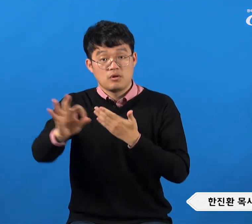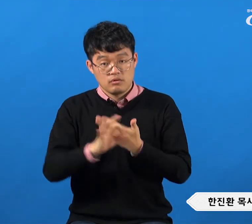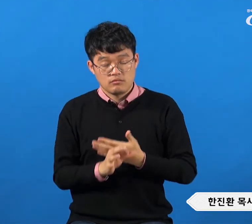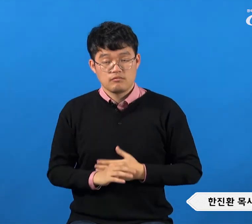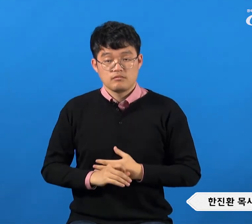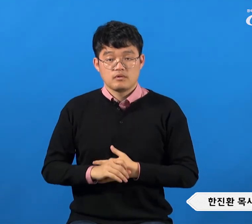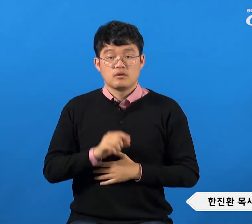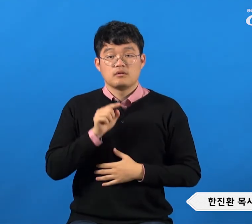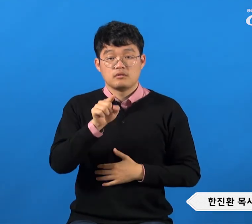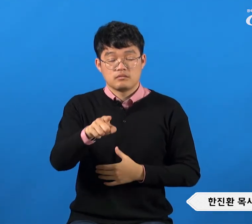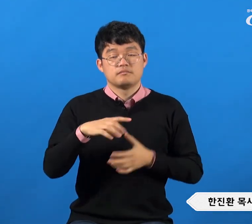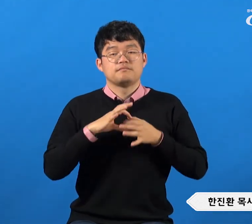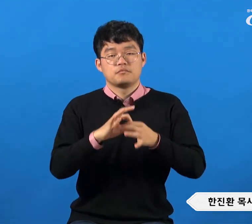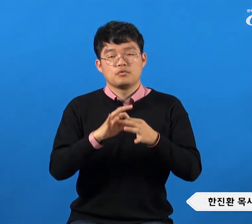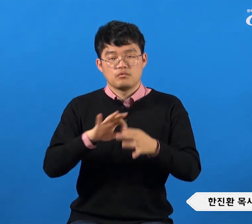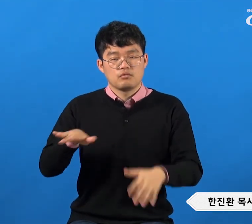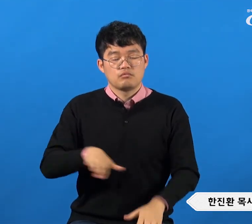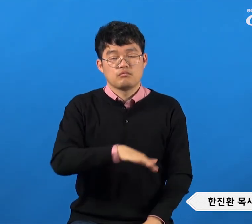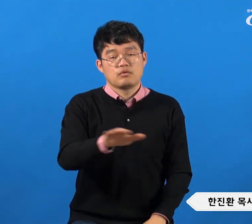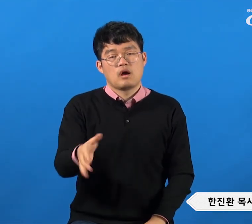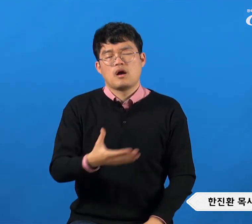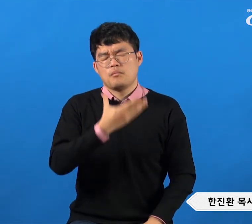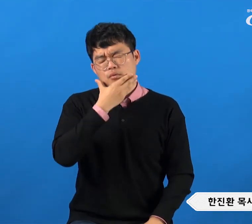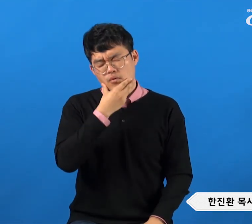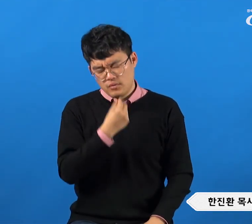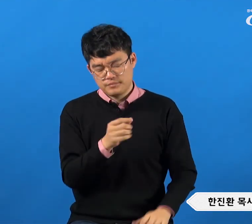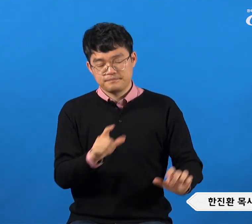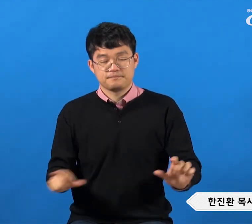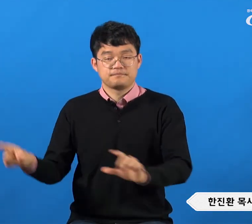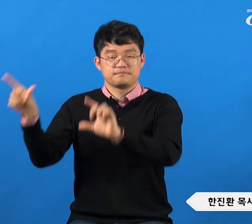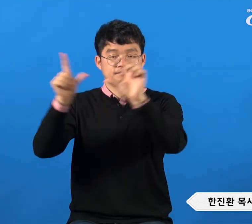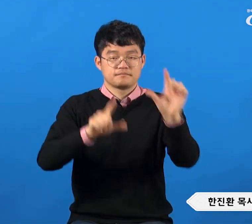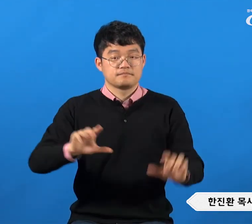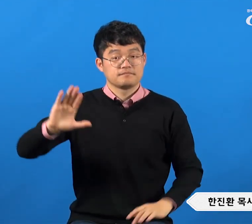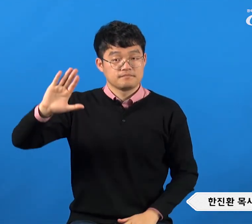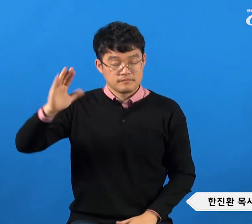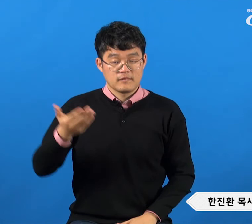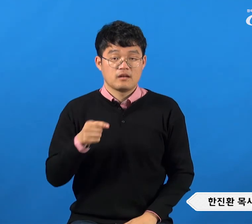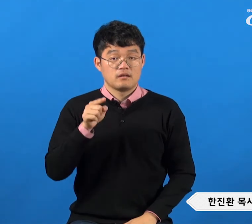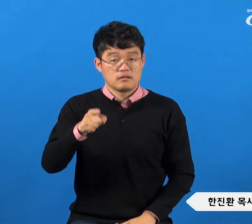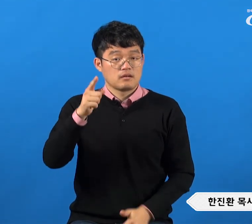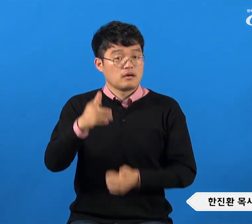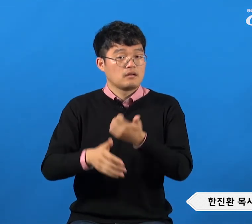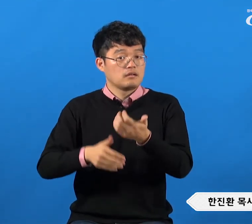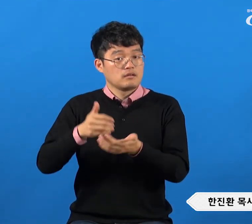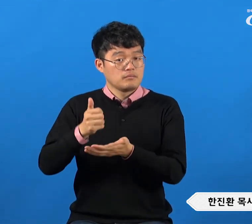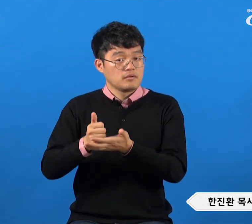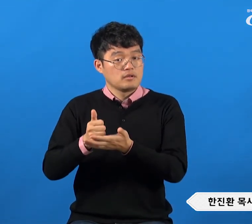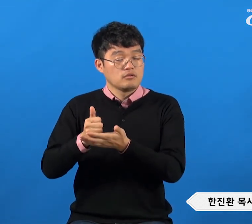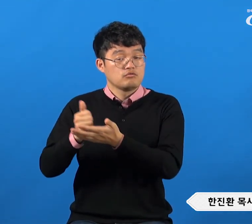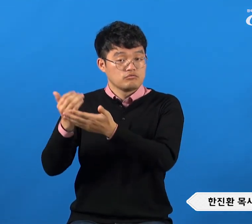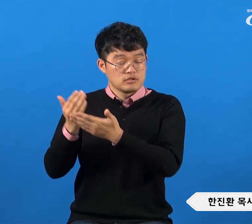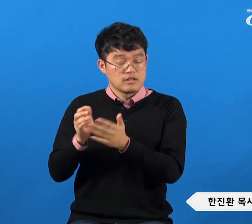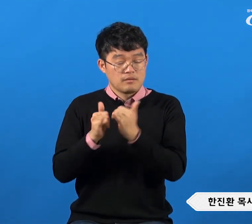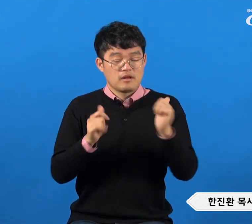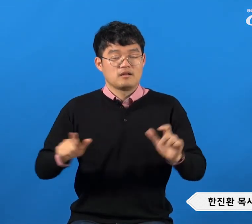그럴 때 그것이 복된 삶이고 그것이 행복입니다. 그것이 사람 사는 거 아니겠습니까?